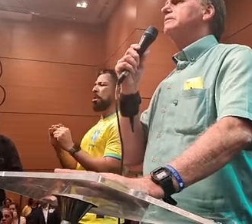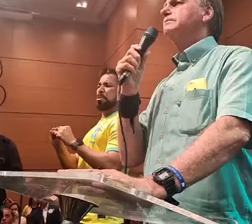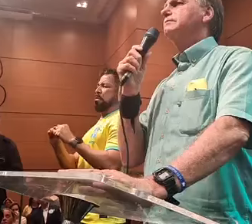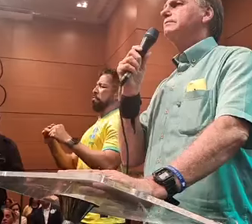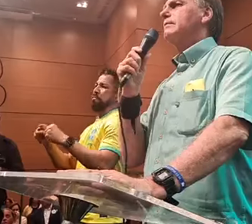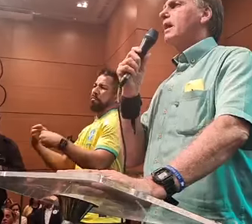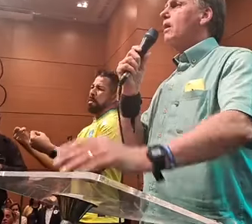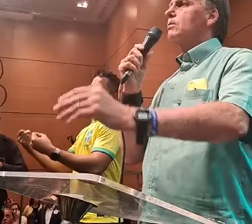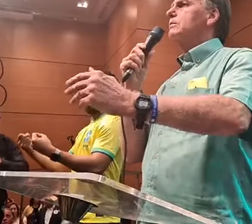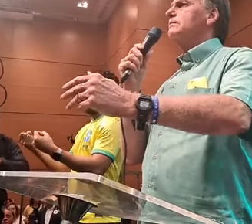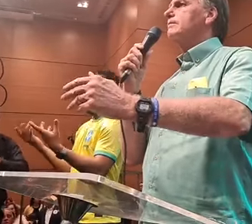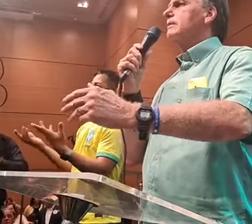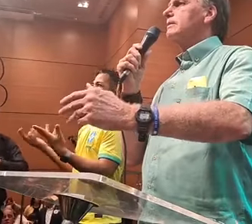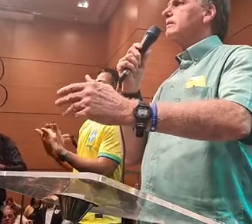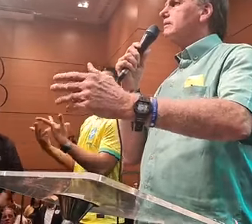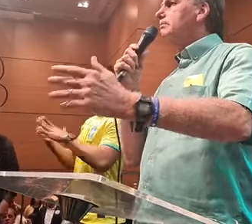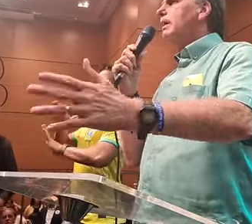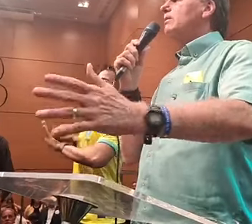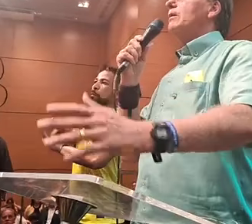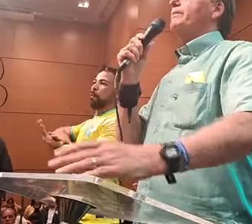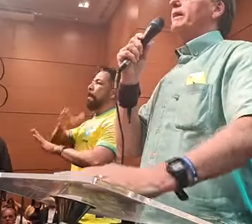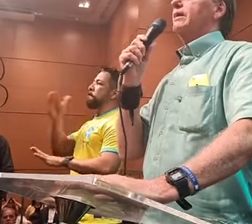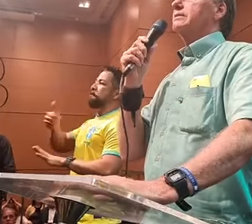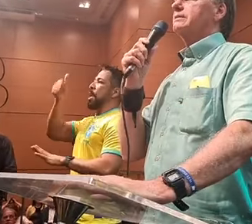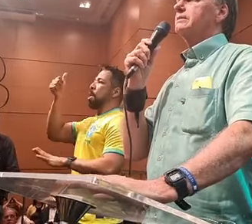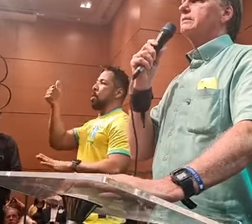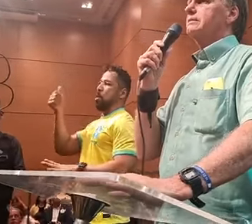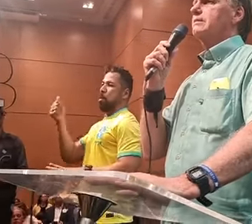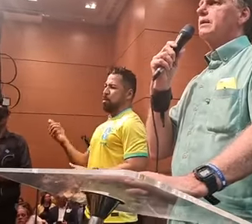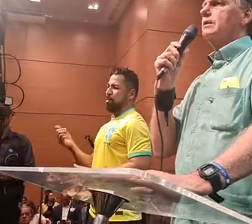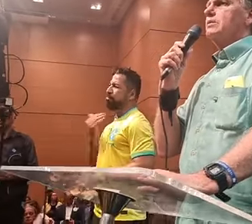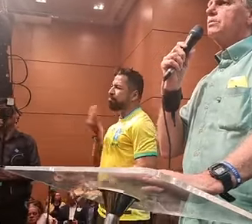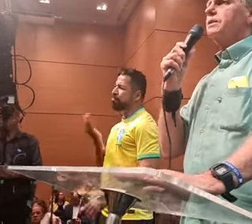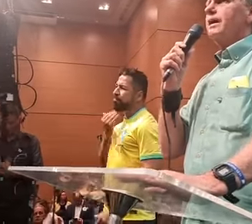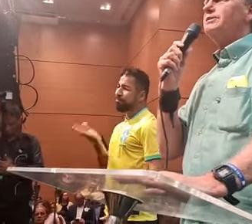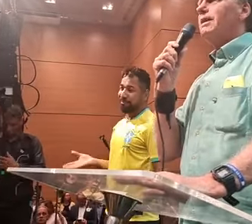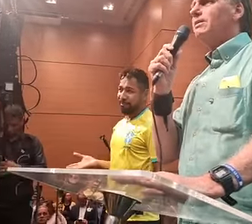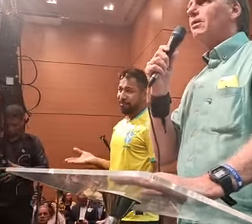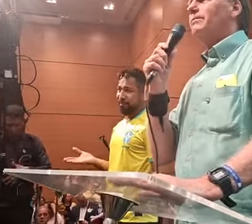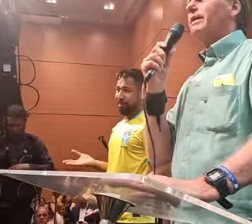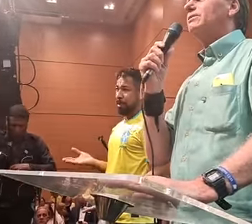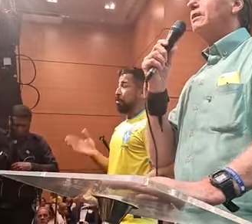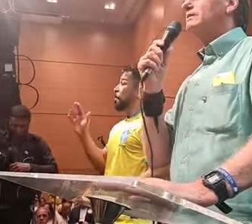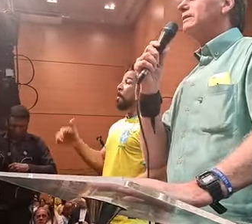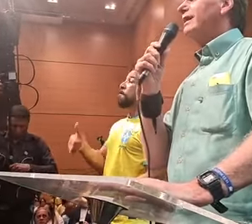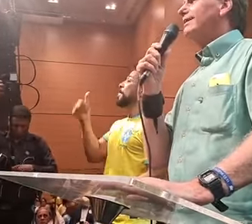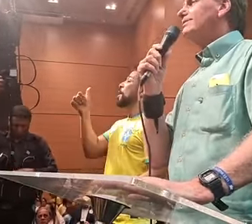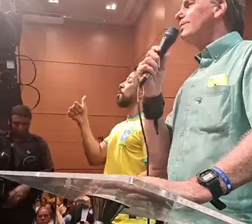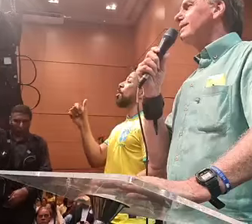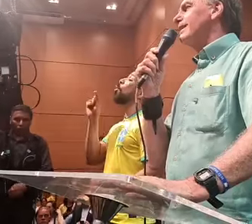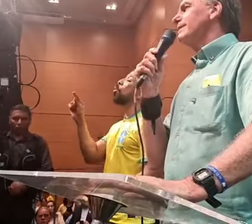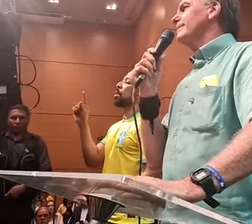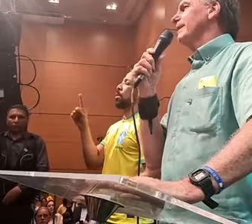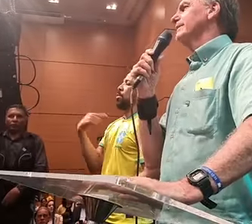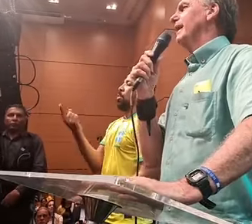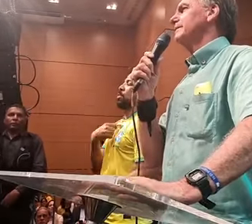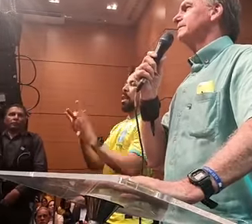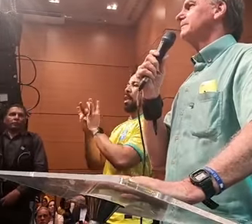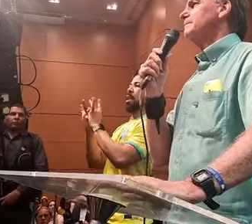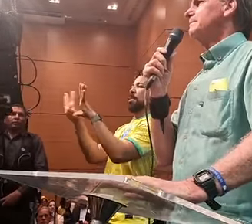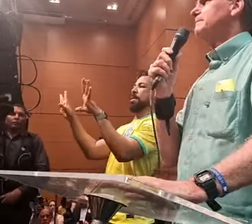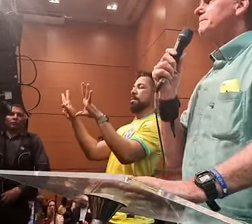defendendo algo melhor para nós. O que é de melhor para nós é a nossa